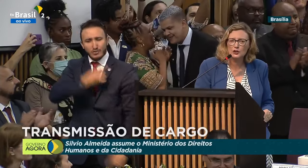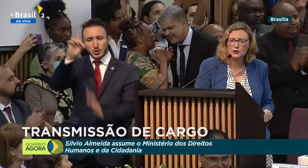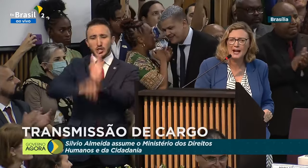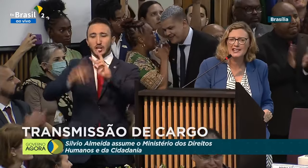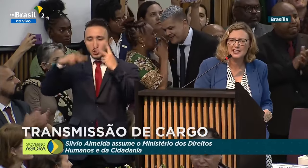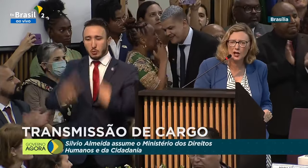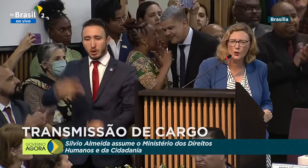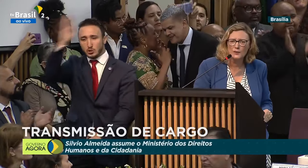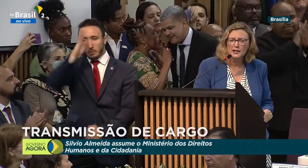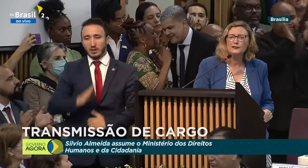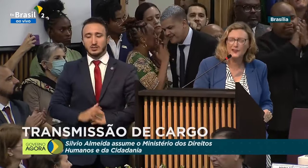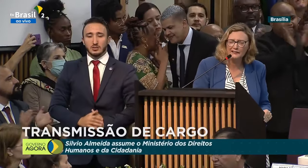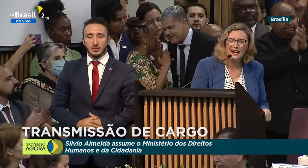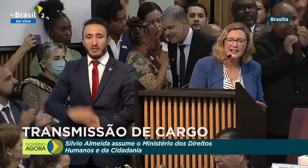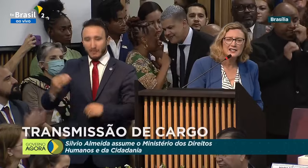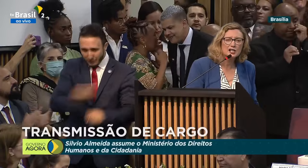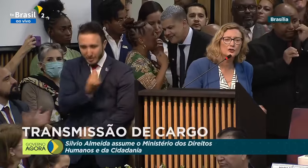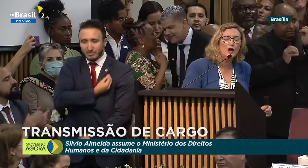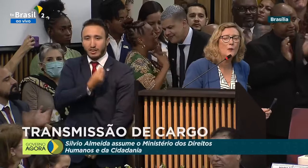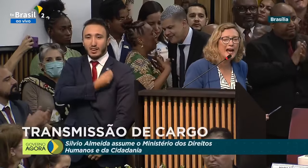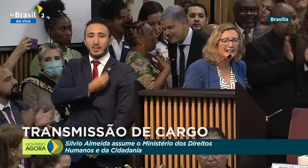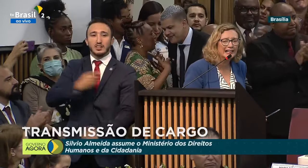direitos humanos no Brasil